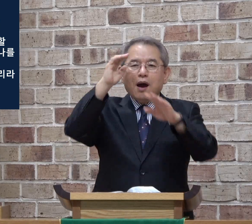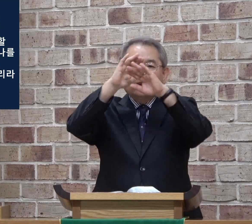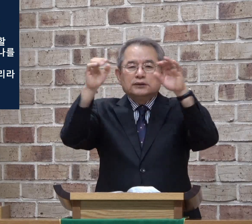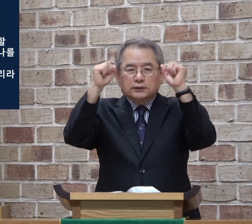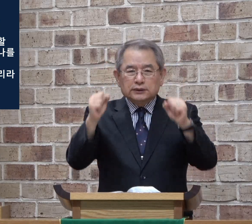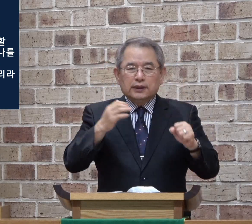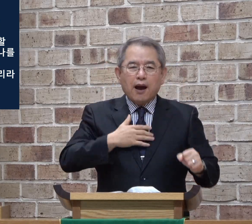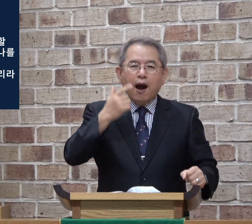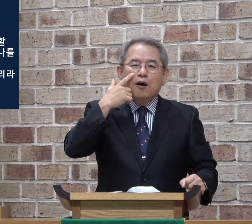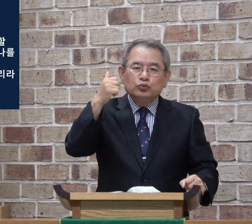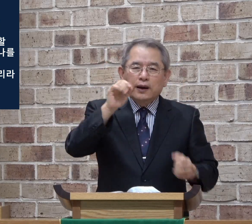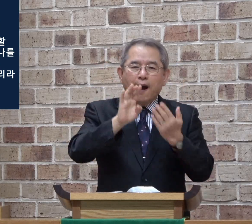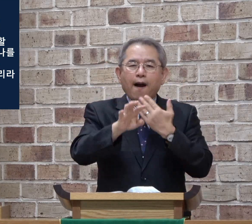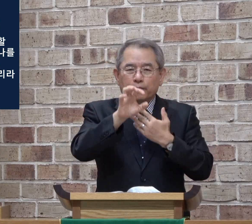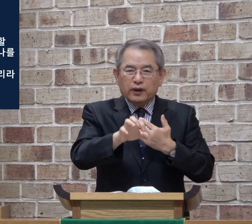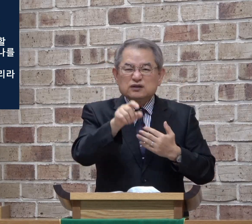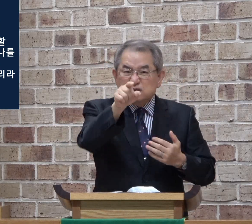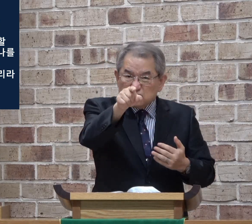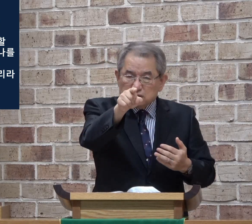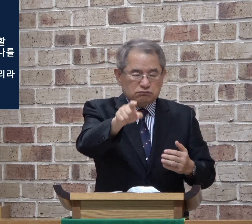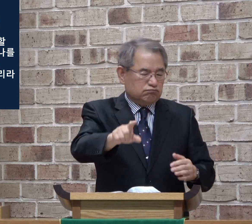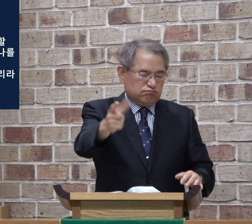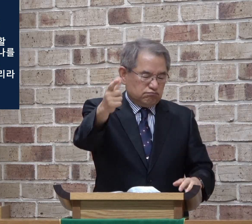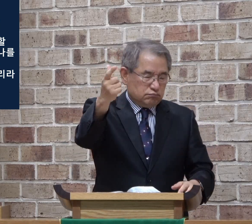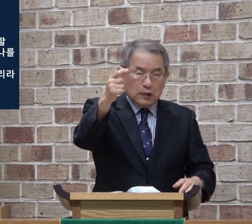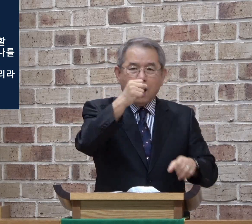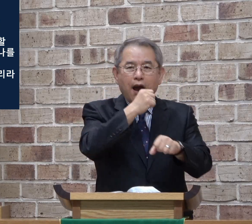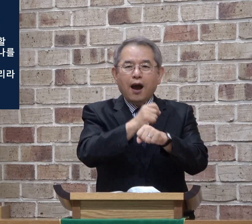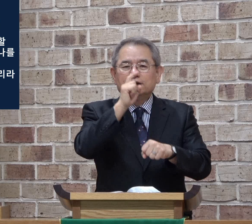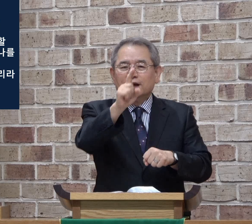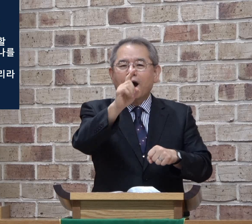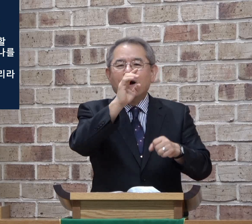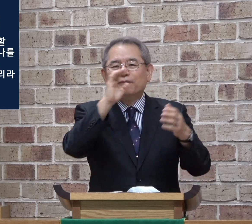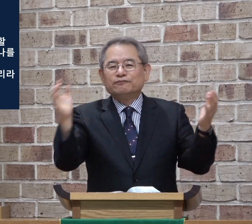하늘에 계신 내 아버지 앞에서 그를 부인하리라. 아멘.